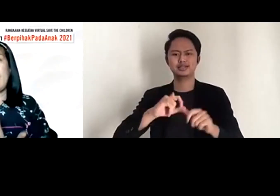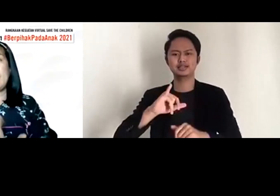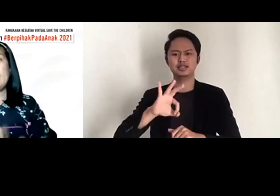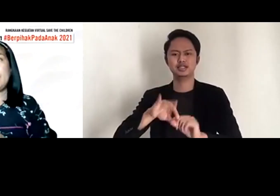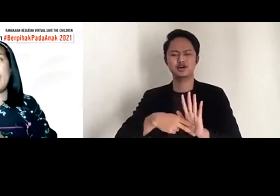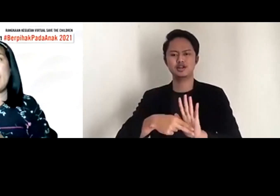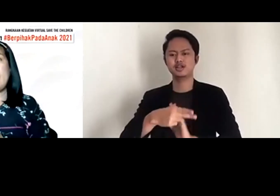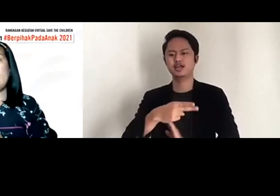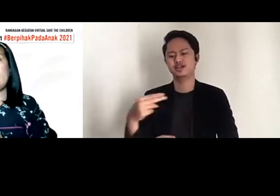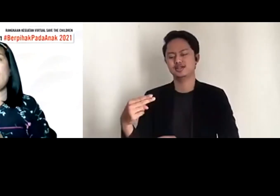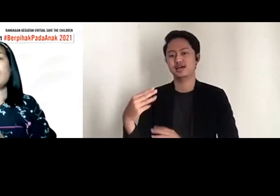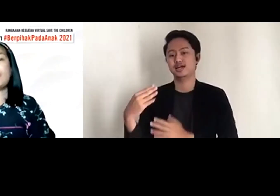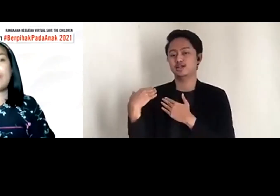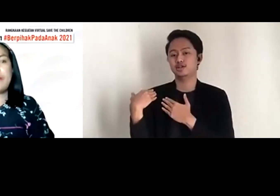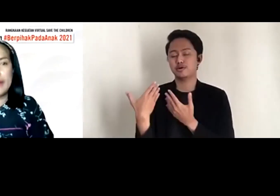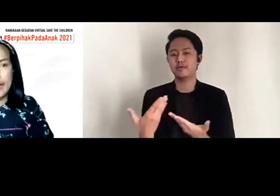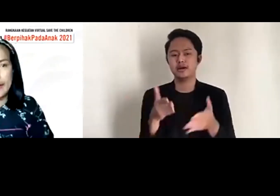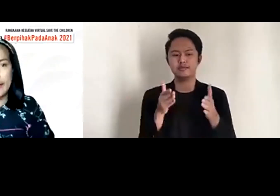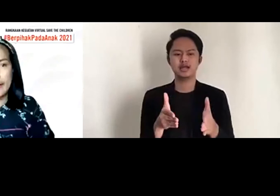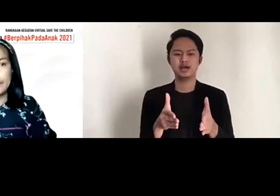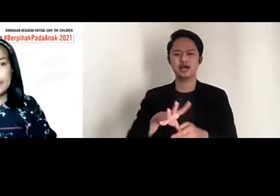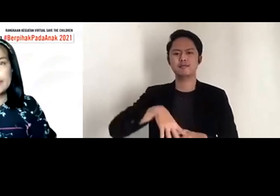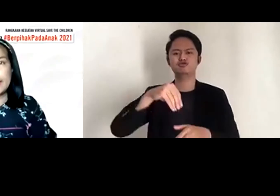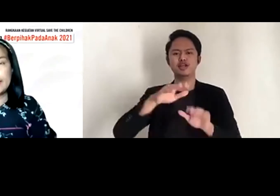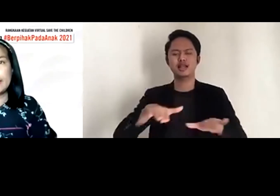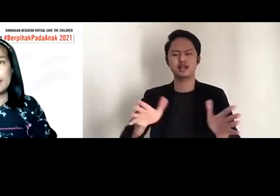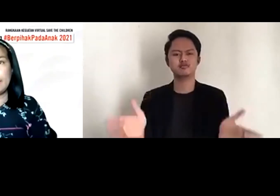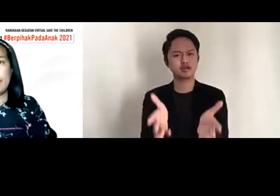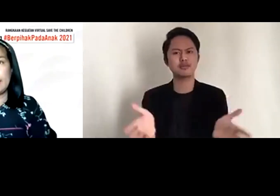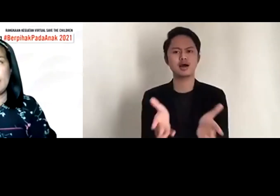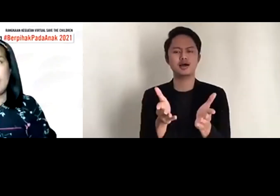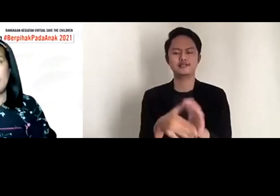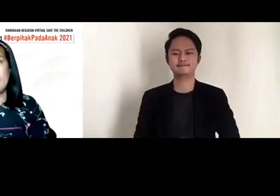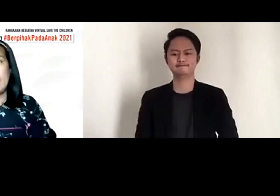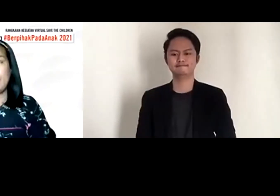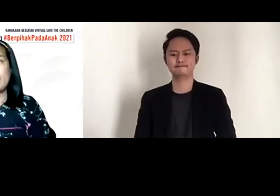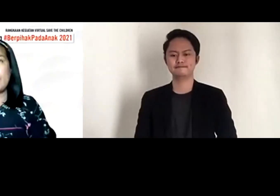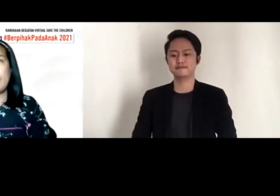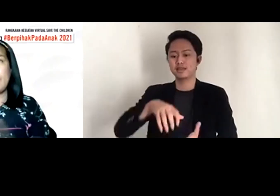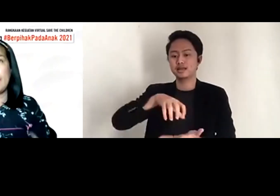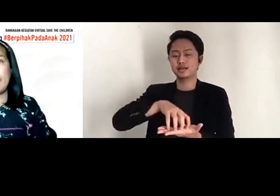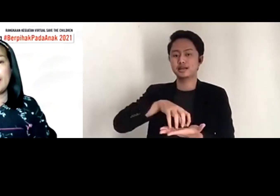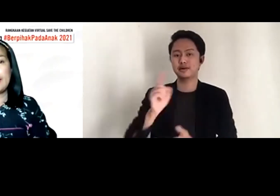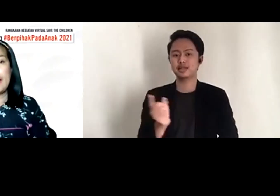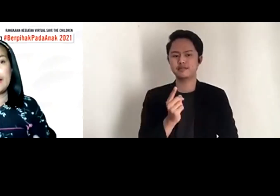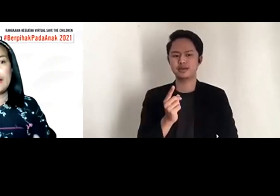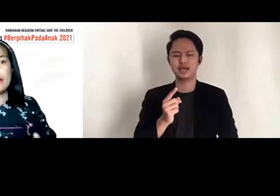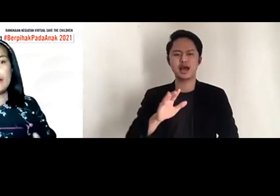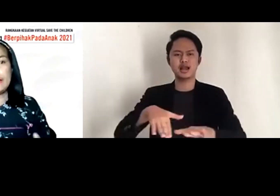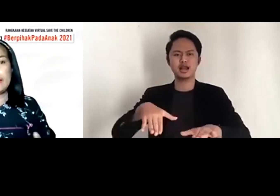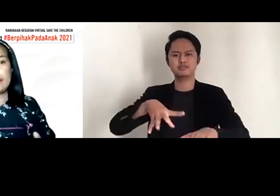yang menangani bidang ini pusat pengembangan anak. Jadi di tempat kami ada pusat pengembangan anak